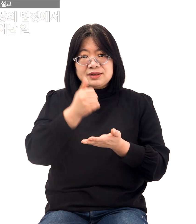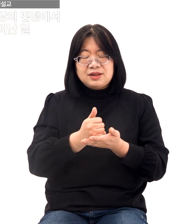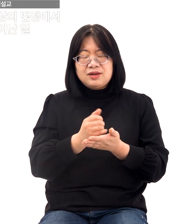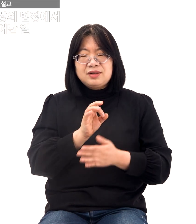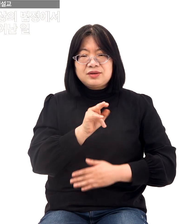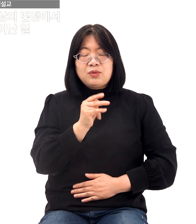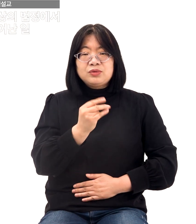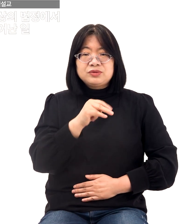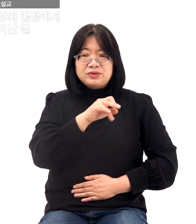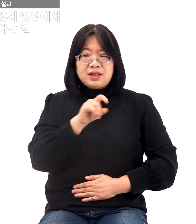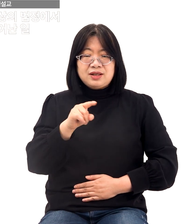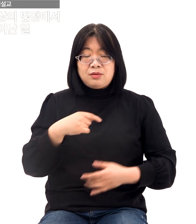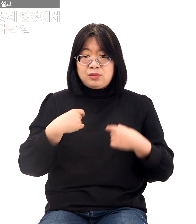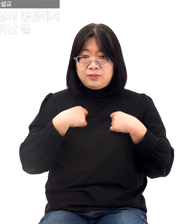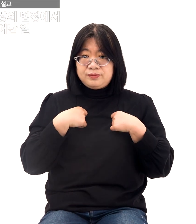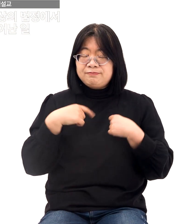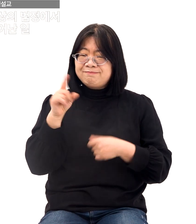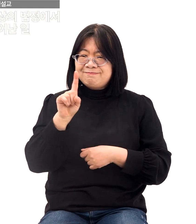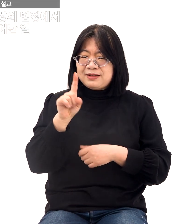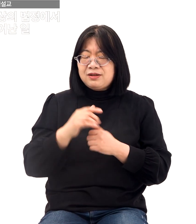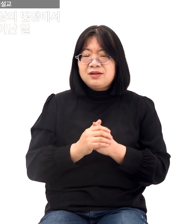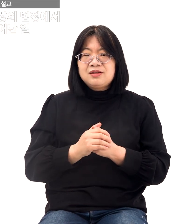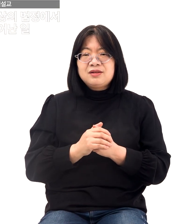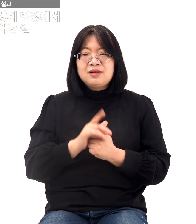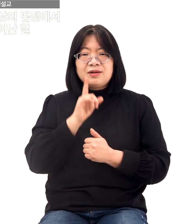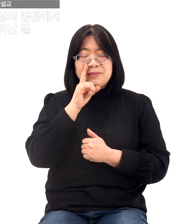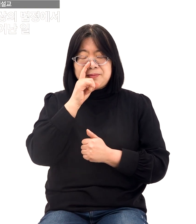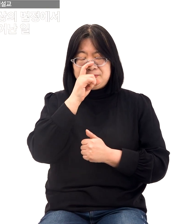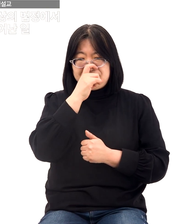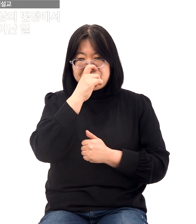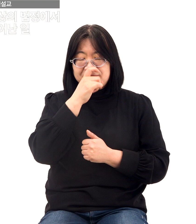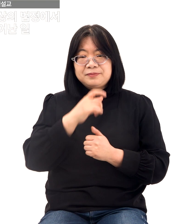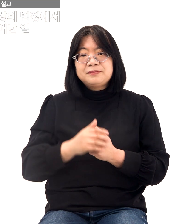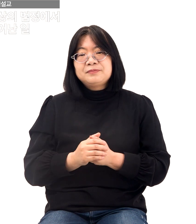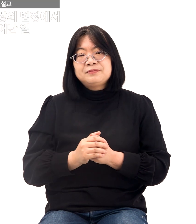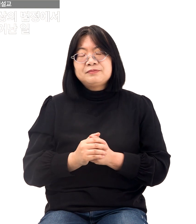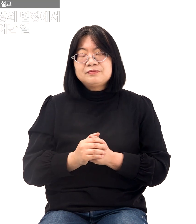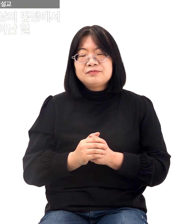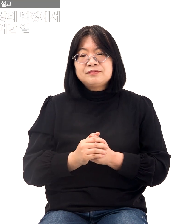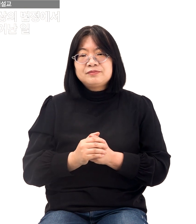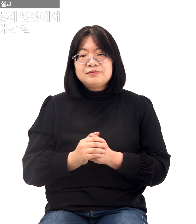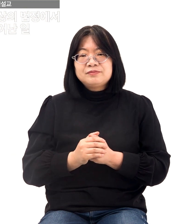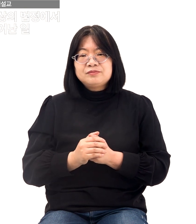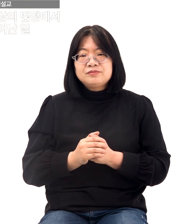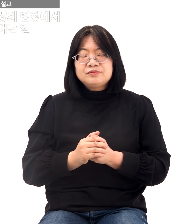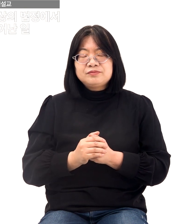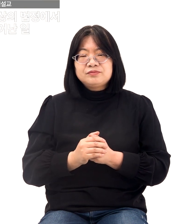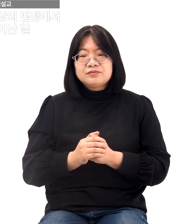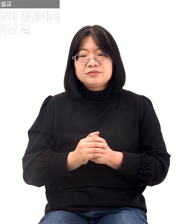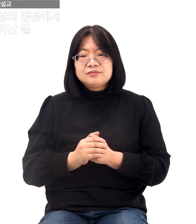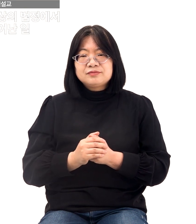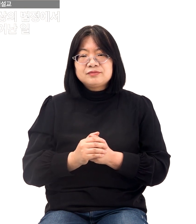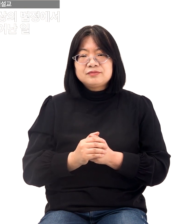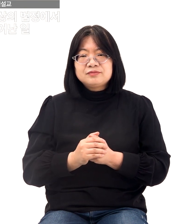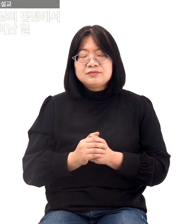의복이 어떤 상태입니까? 더러워진 상태예요. 그러면